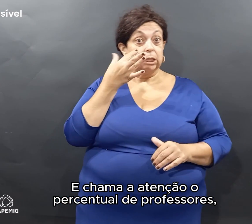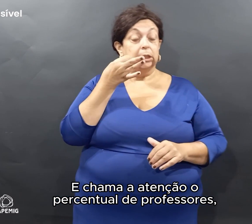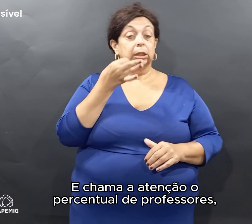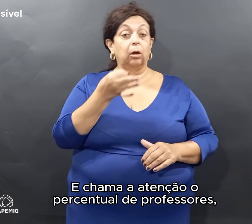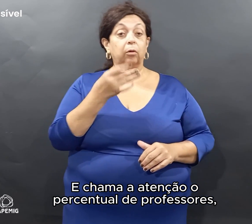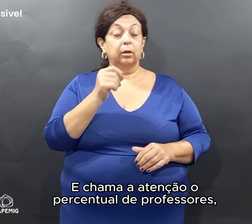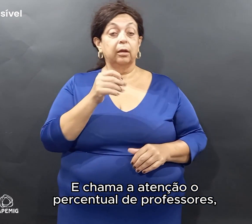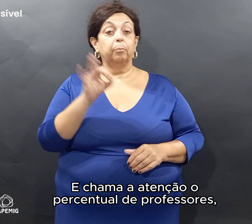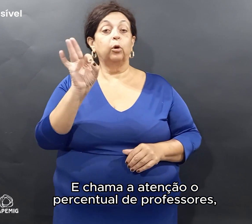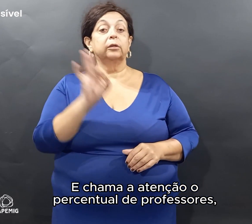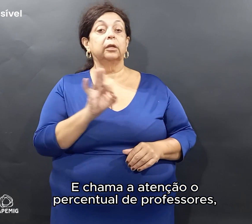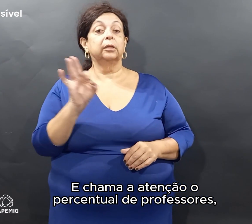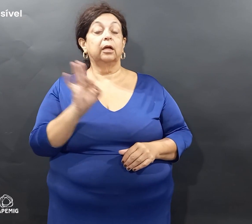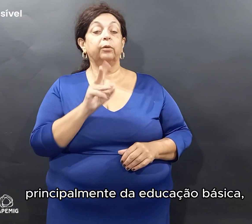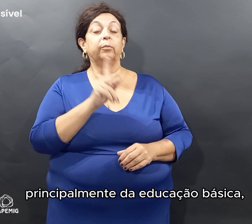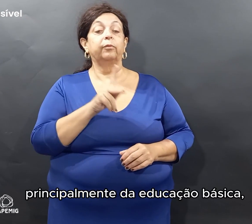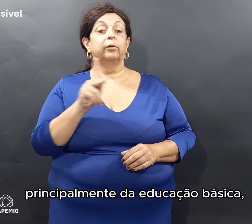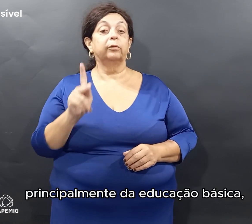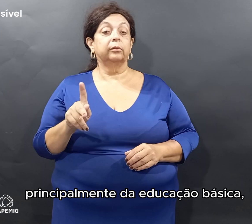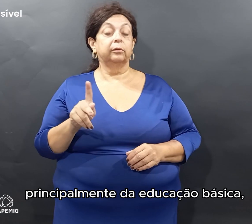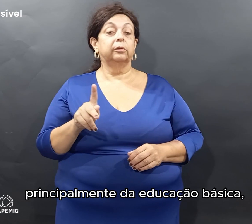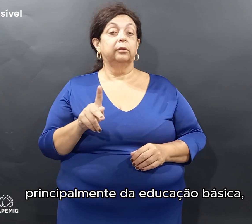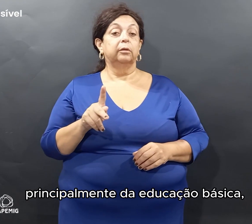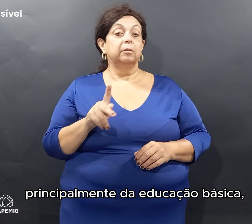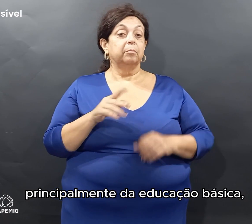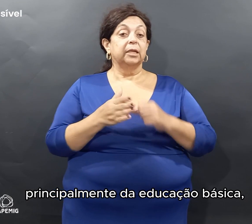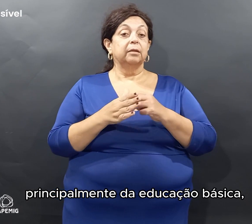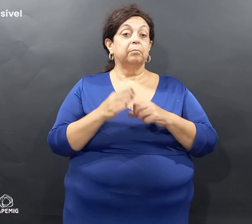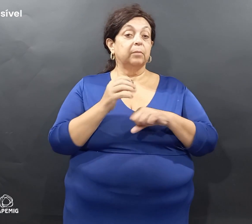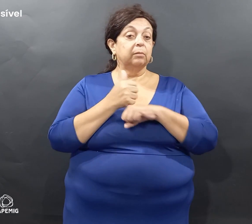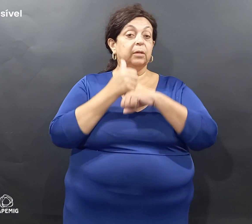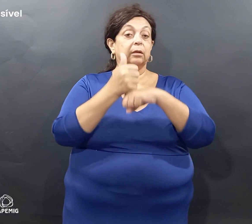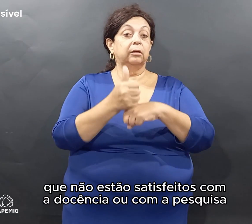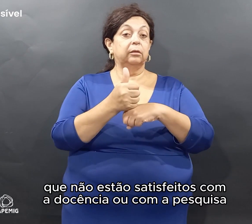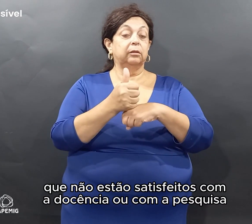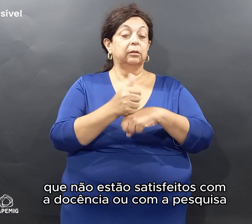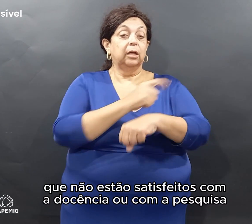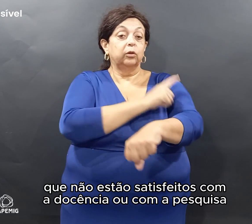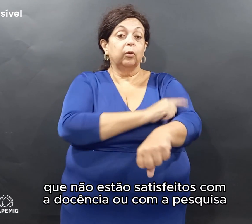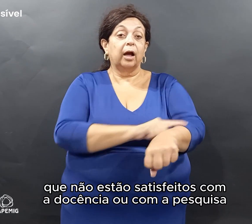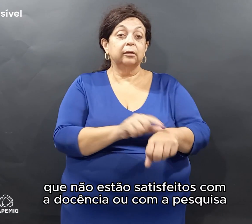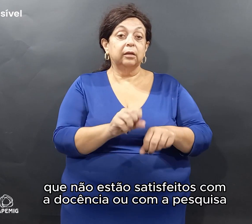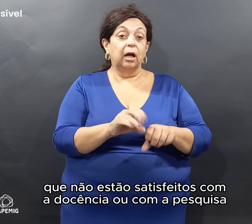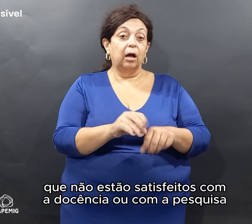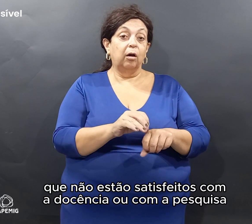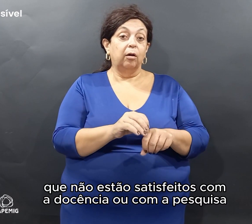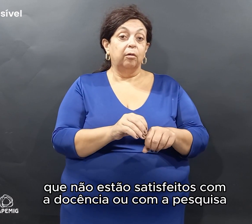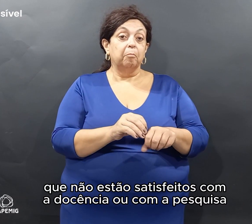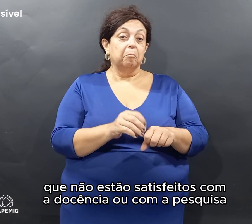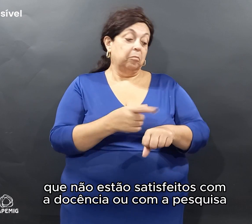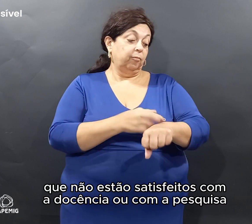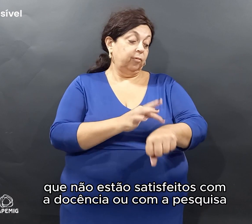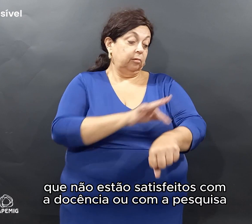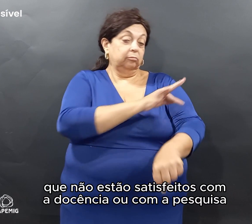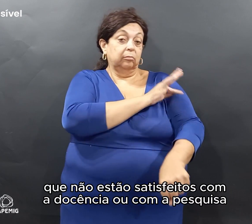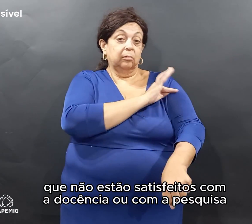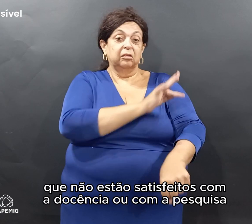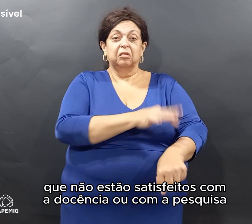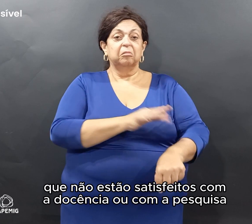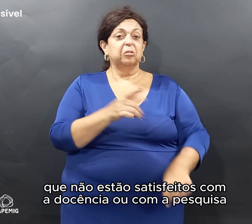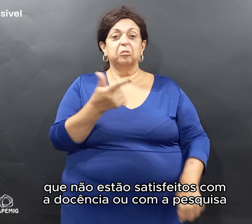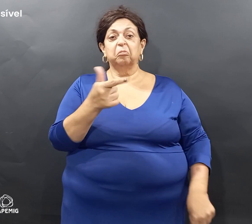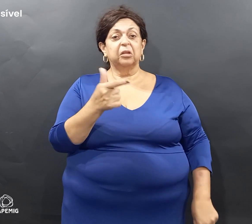o percentual de professores, principalmente da educação básica, que não estão satisfeitos com a docência